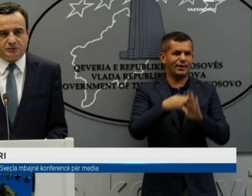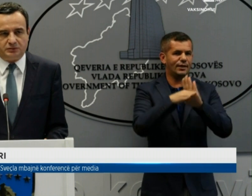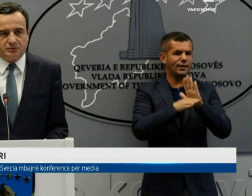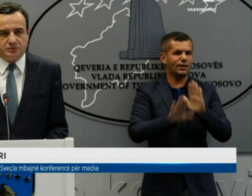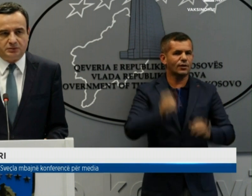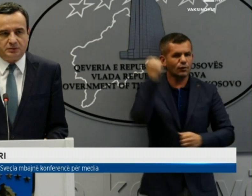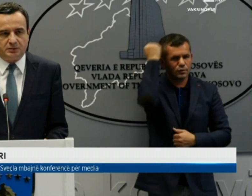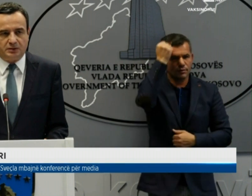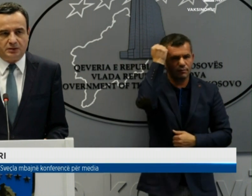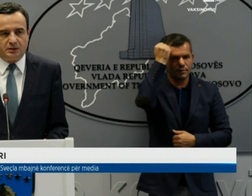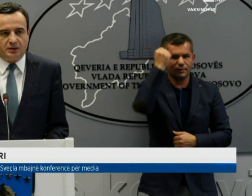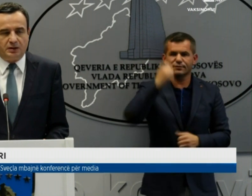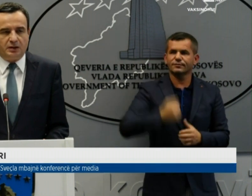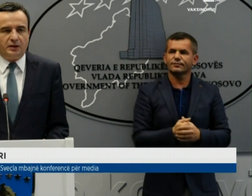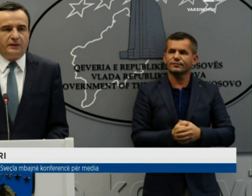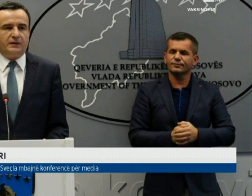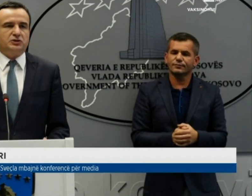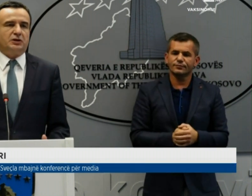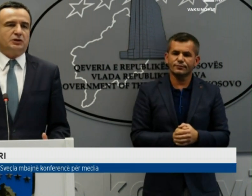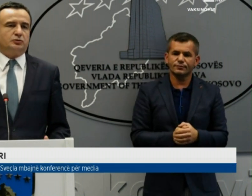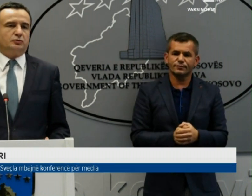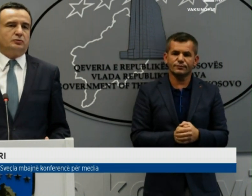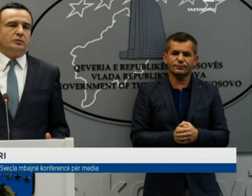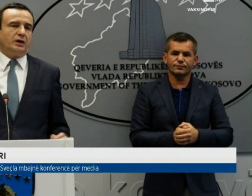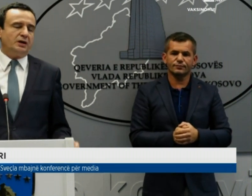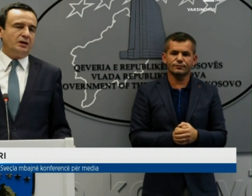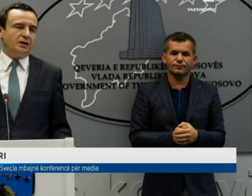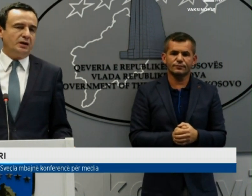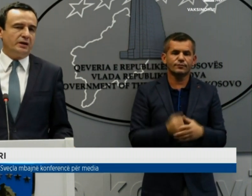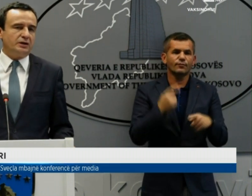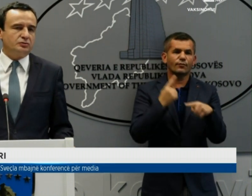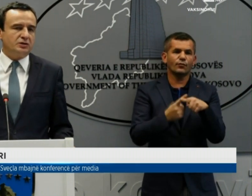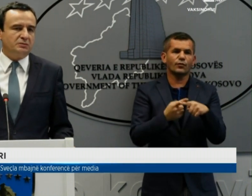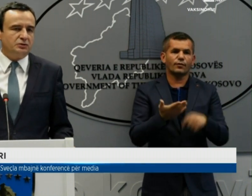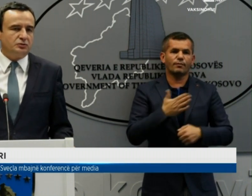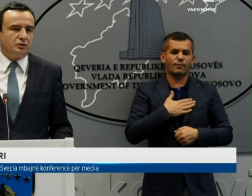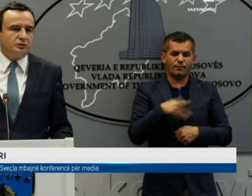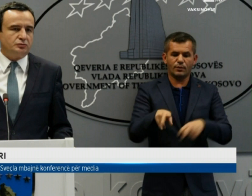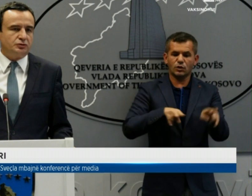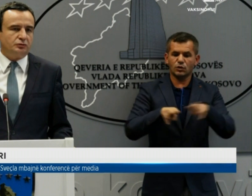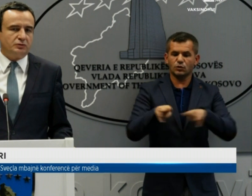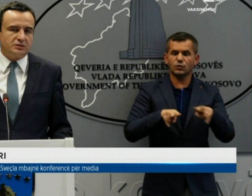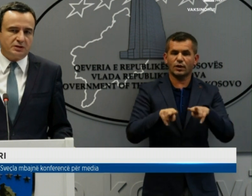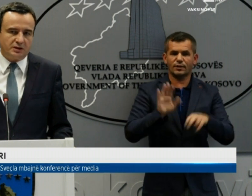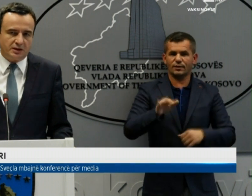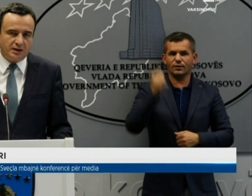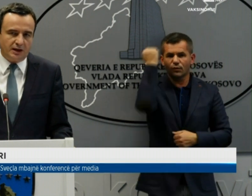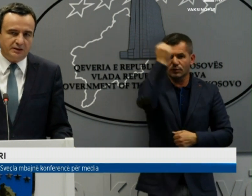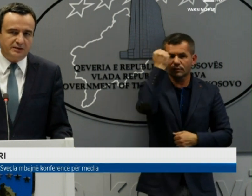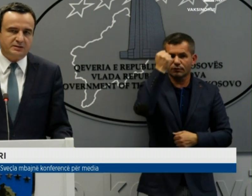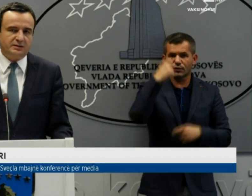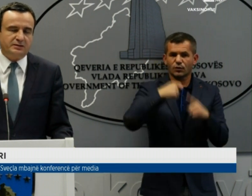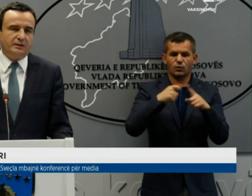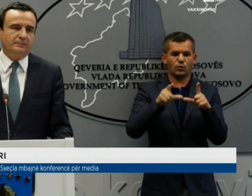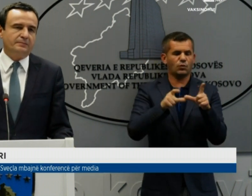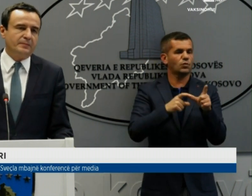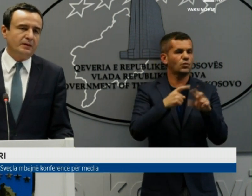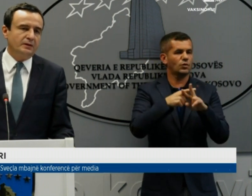Republikës së Kosovës, dhe gjithashtu e keni edhe akt gjykimin e gjykatës kushtetuese nga